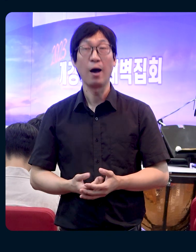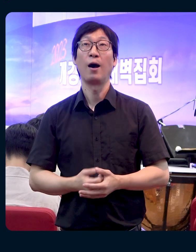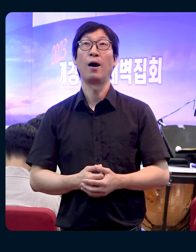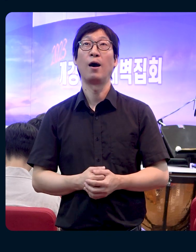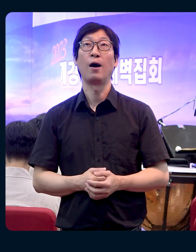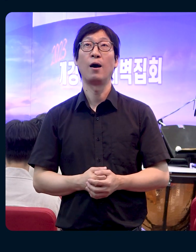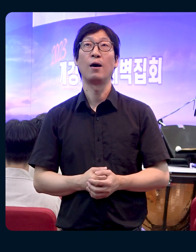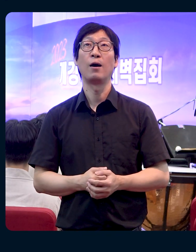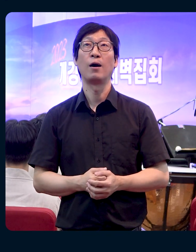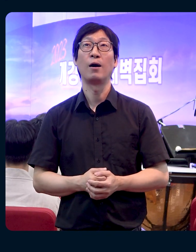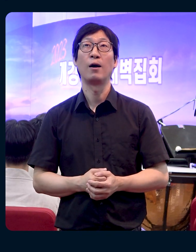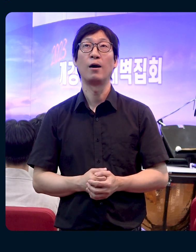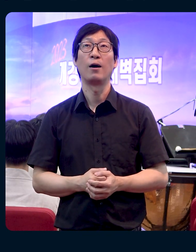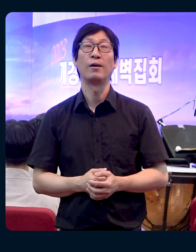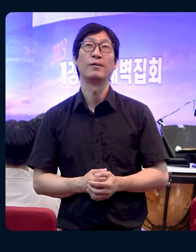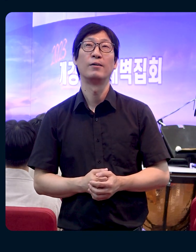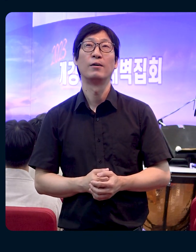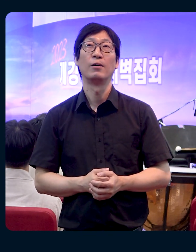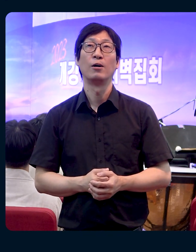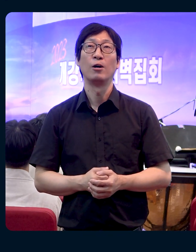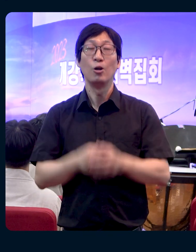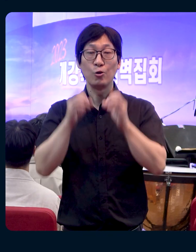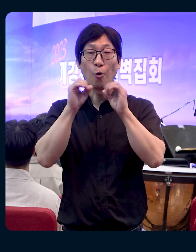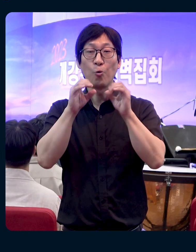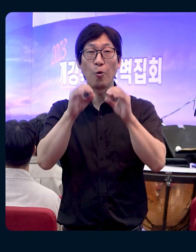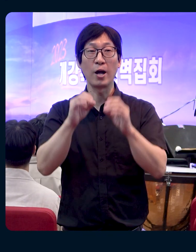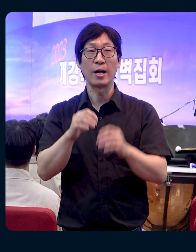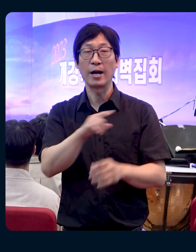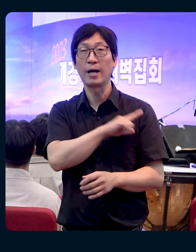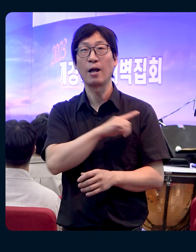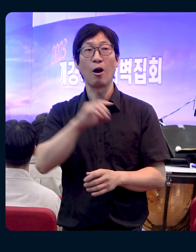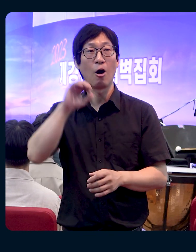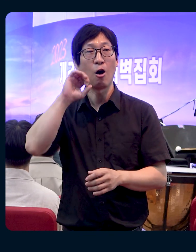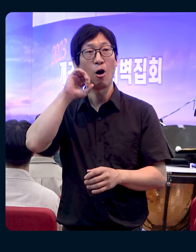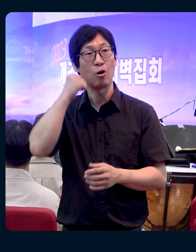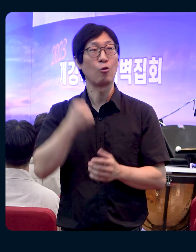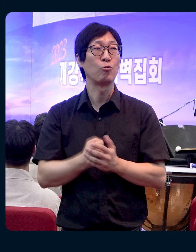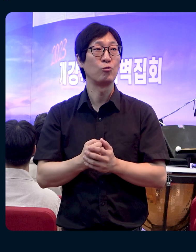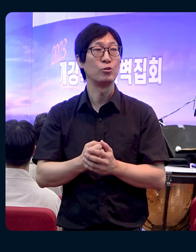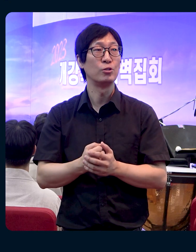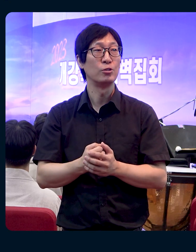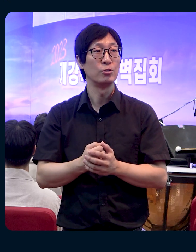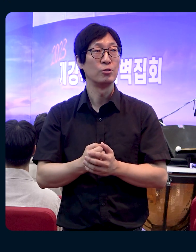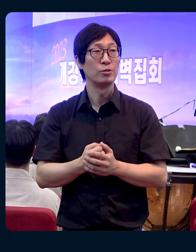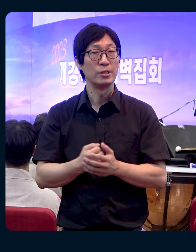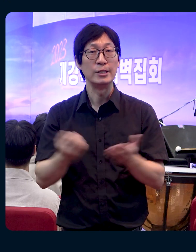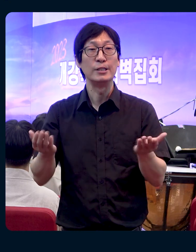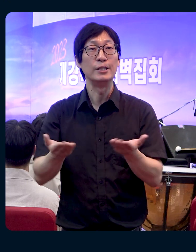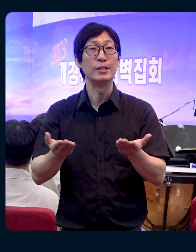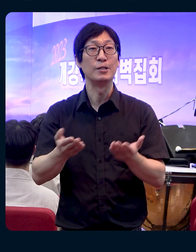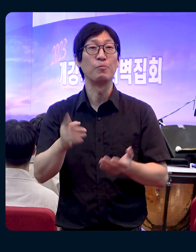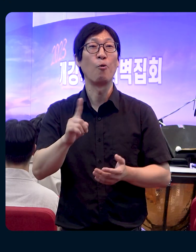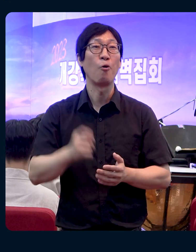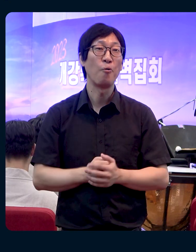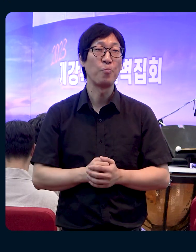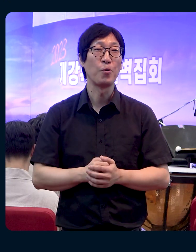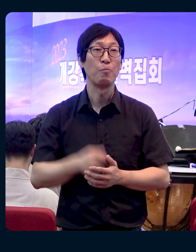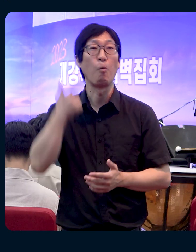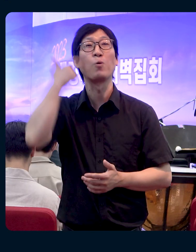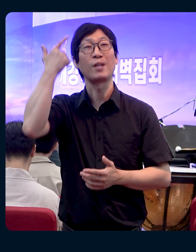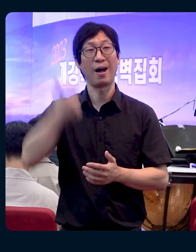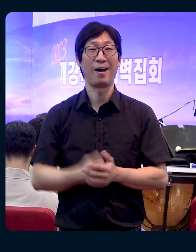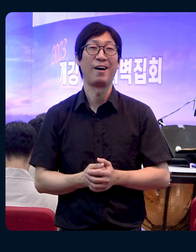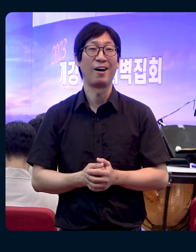전도하기 정말 취약한 그런 직업이 뭐냐면 목사예요.